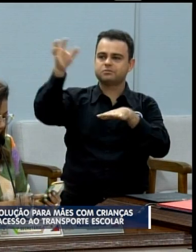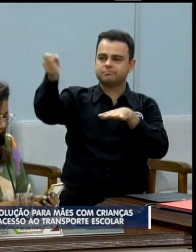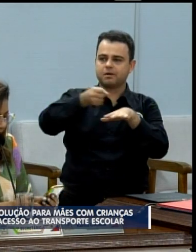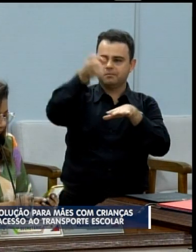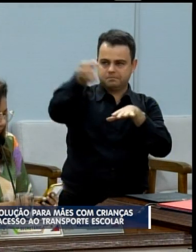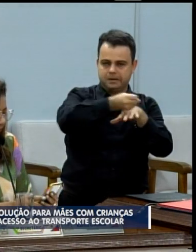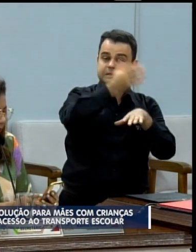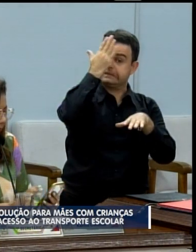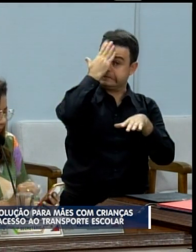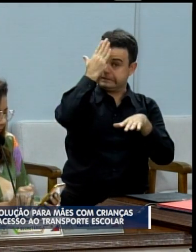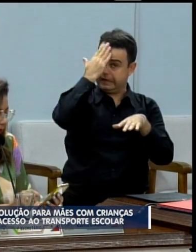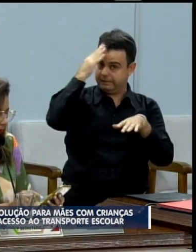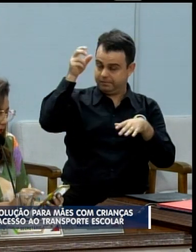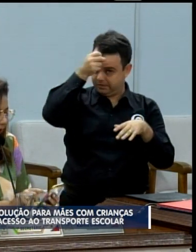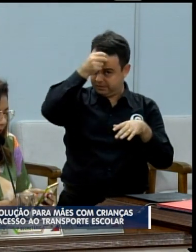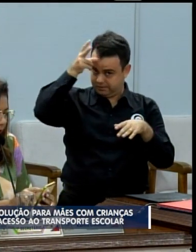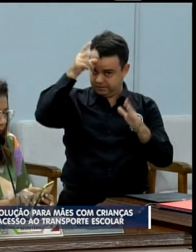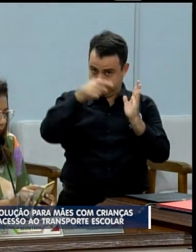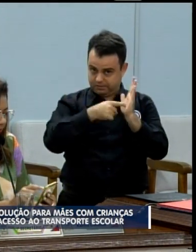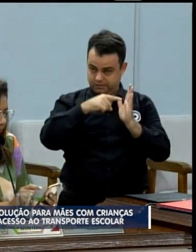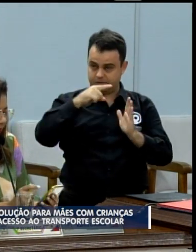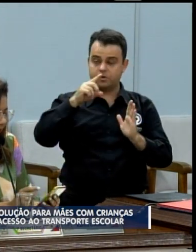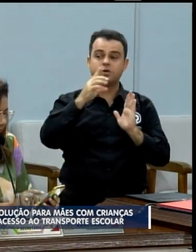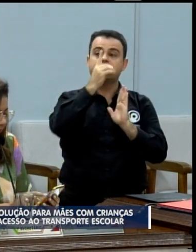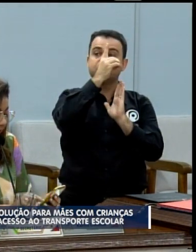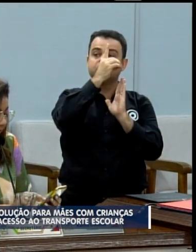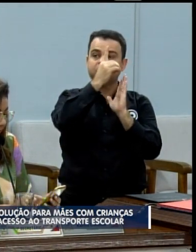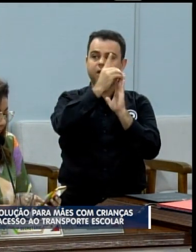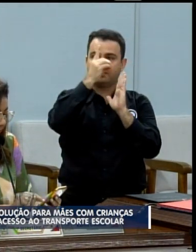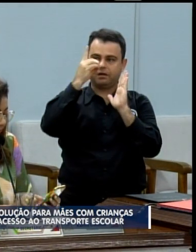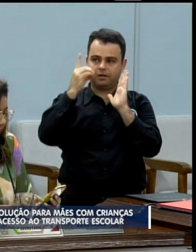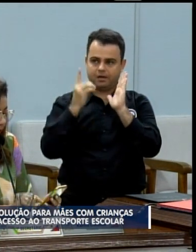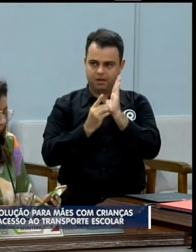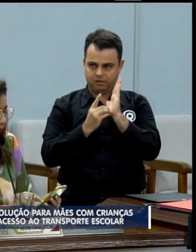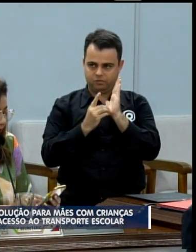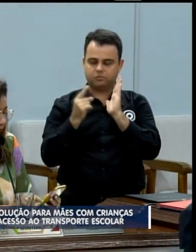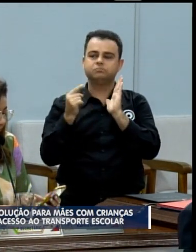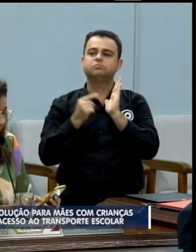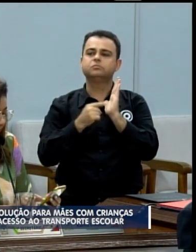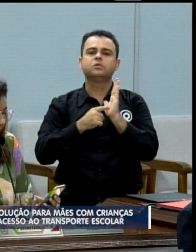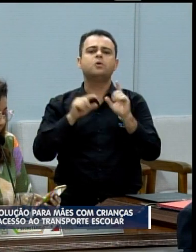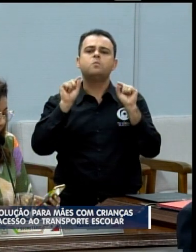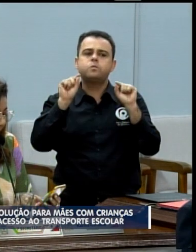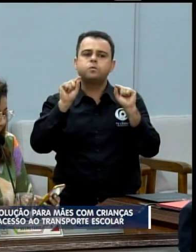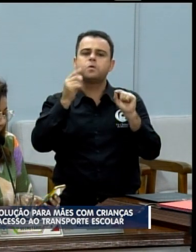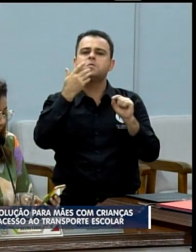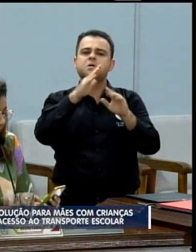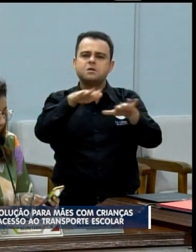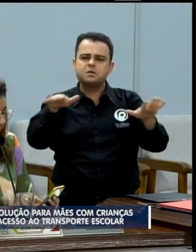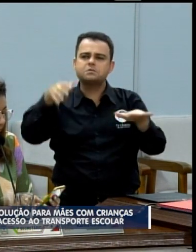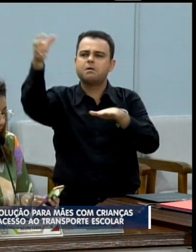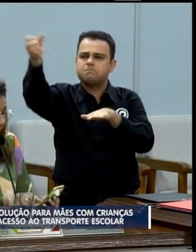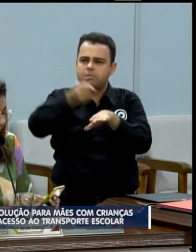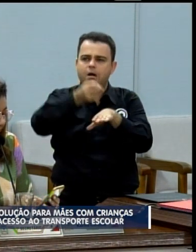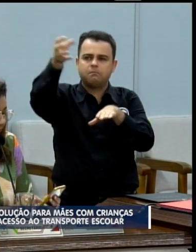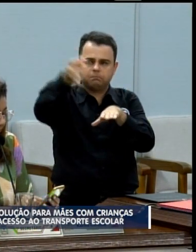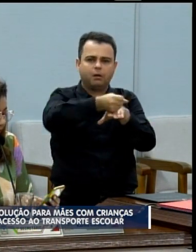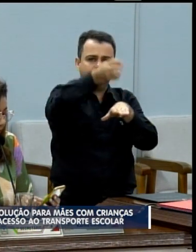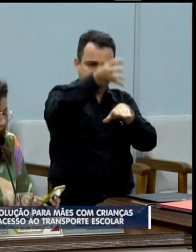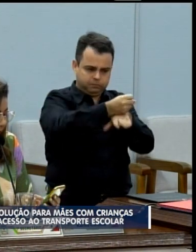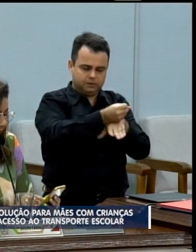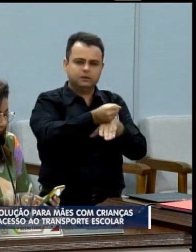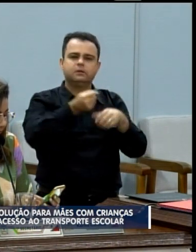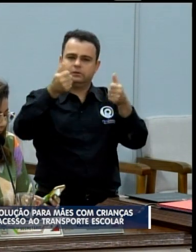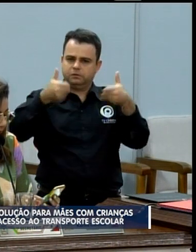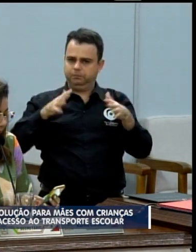na cidade que regulamenta como que tem que ser feito esse transporte de criança. E o decreto ele é